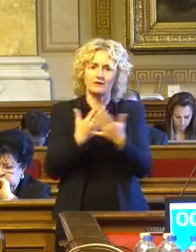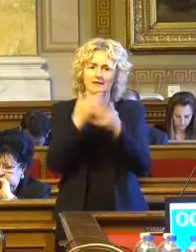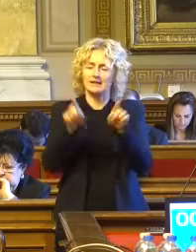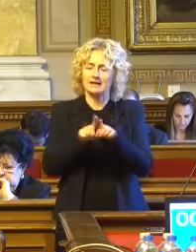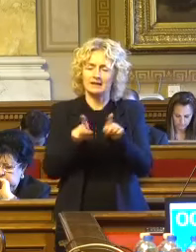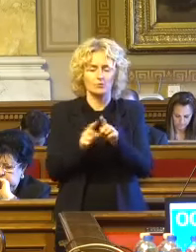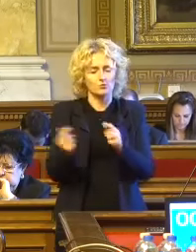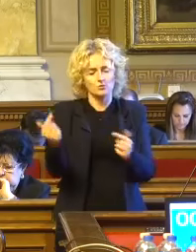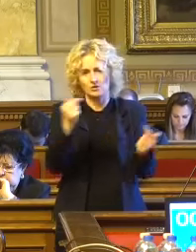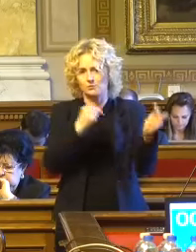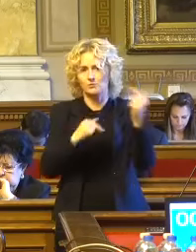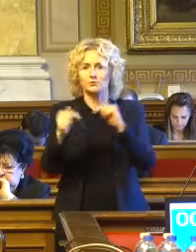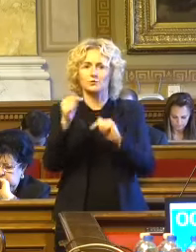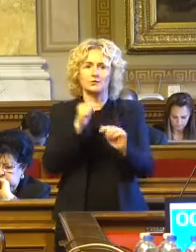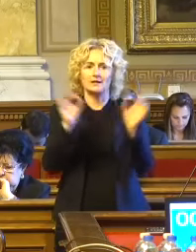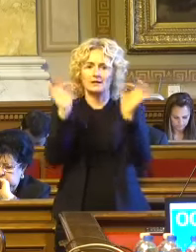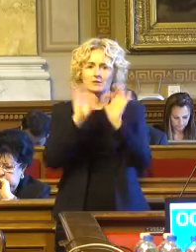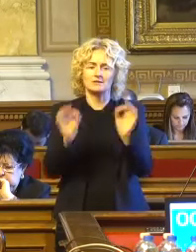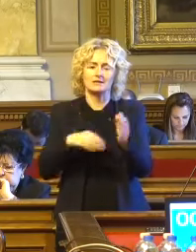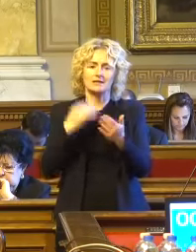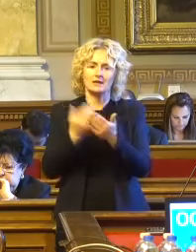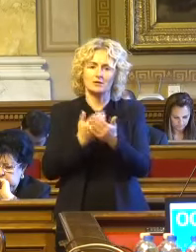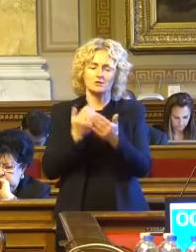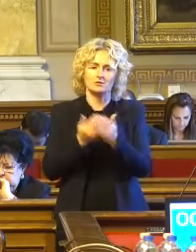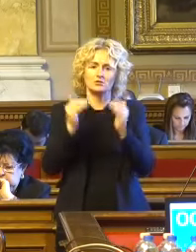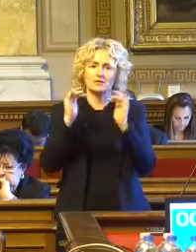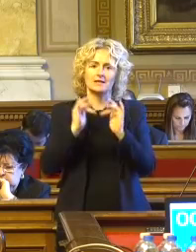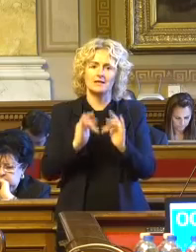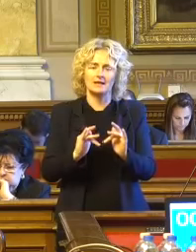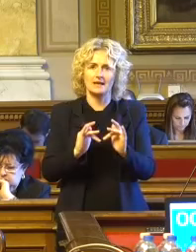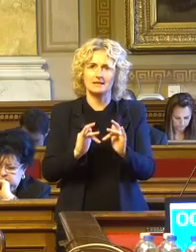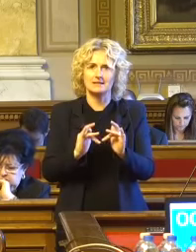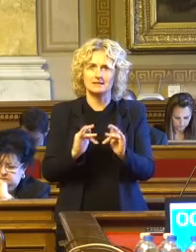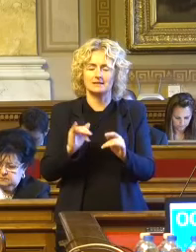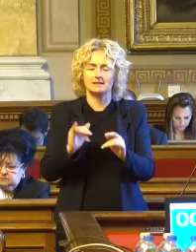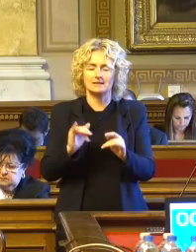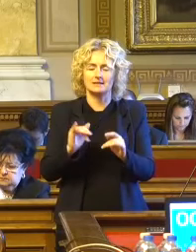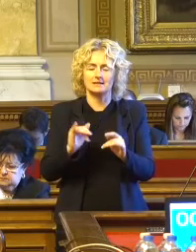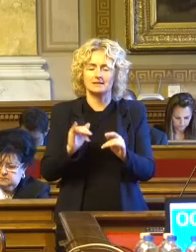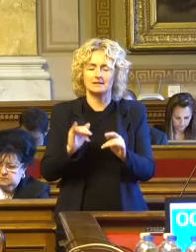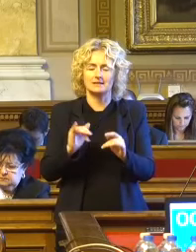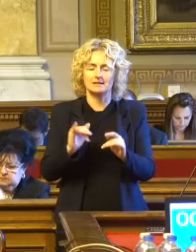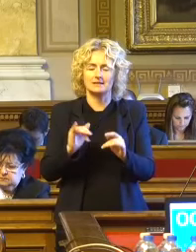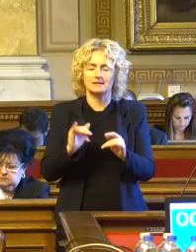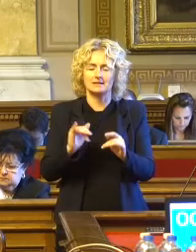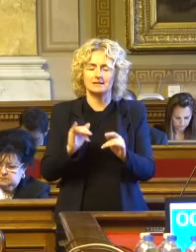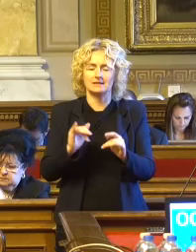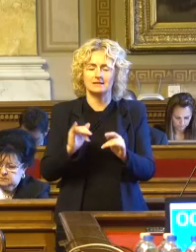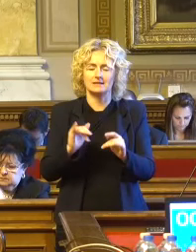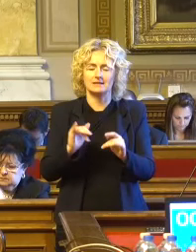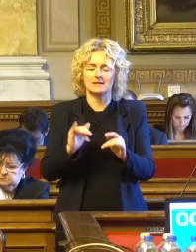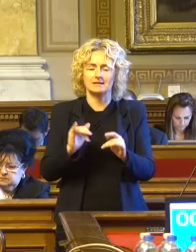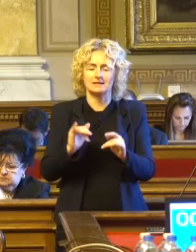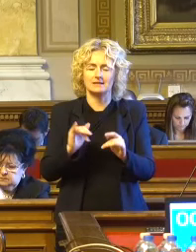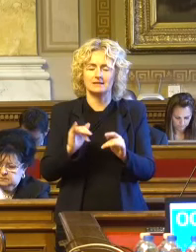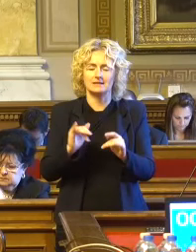a gazdasági helyzete is indokolja azt, hogy ezt folyamatosan meglépjük.